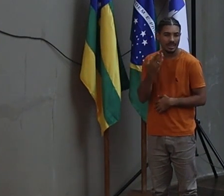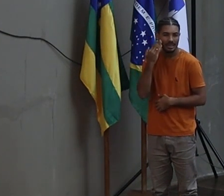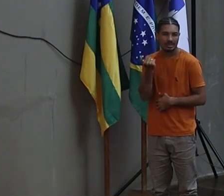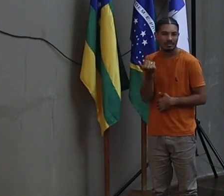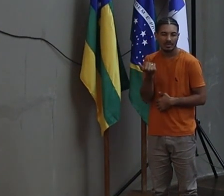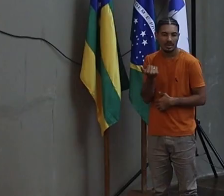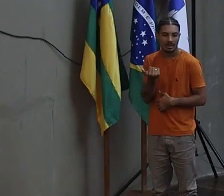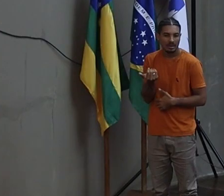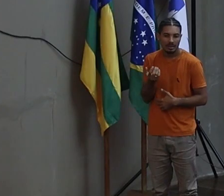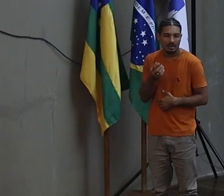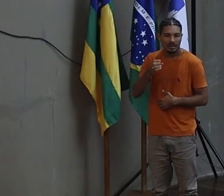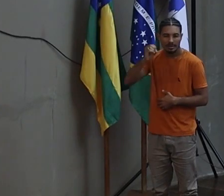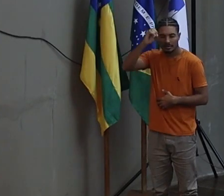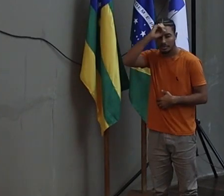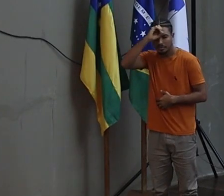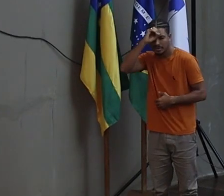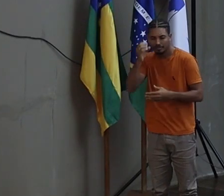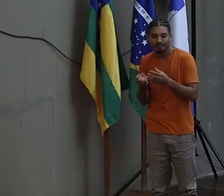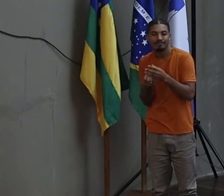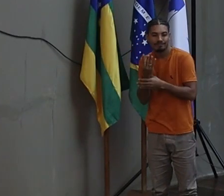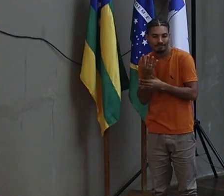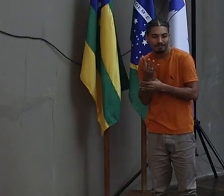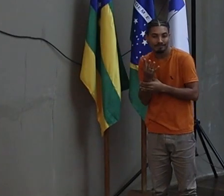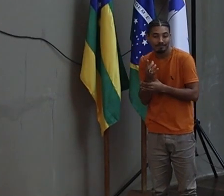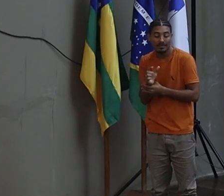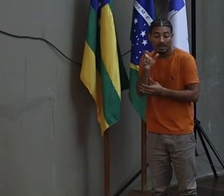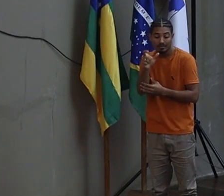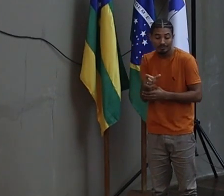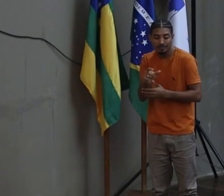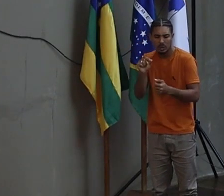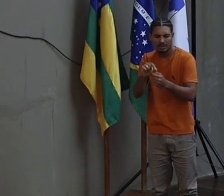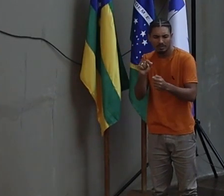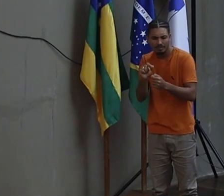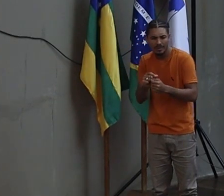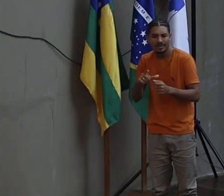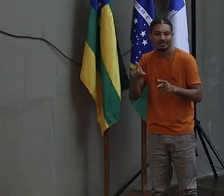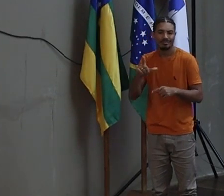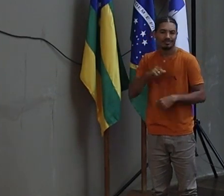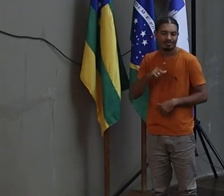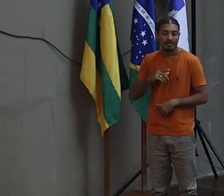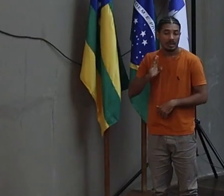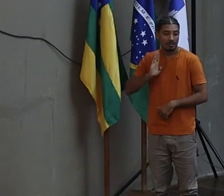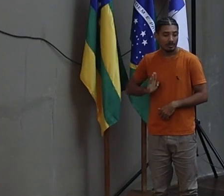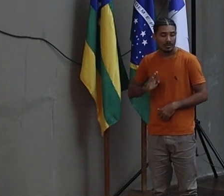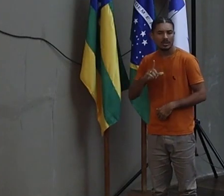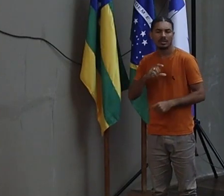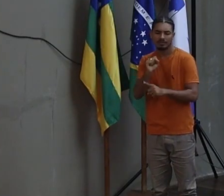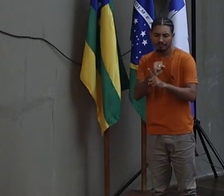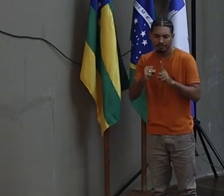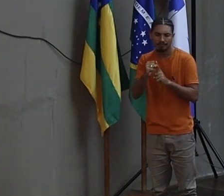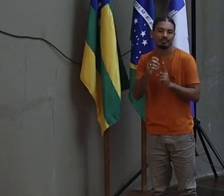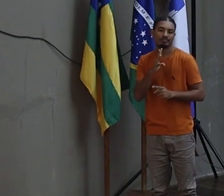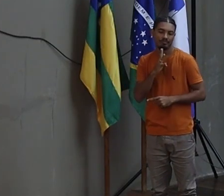inocente a produção do conhecimento, quem produz, quem recebe bolsa, quem tem toda uma sociologia do conhecimento que